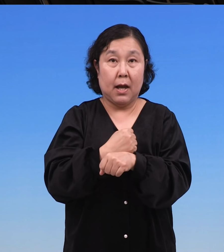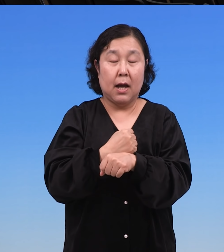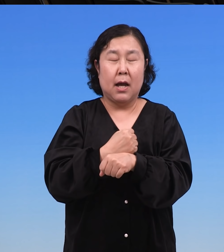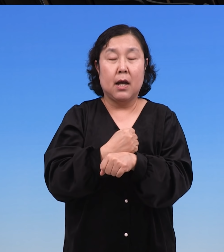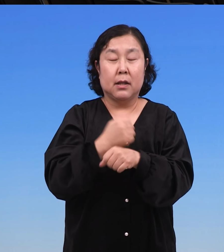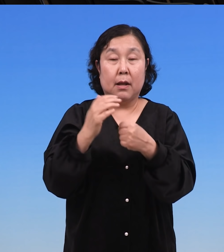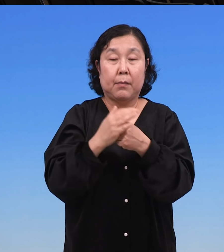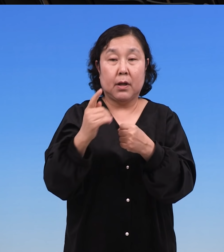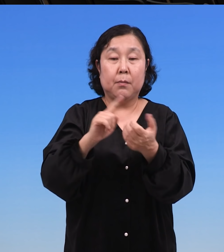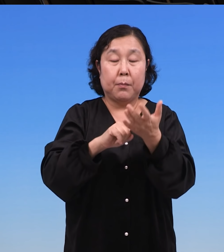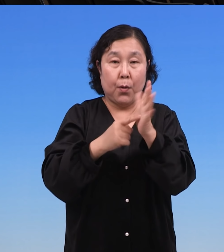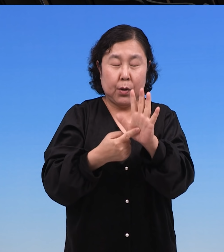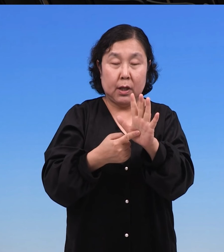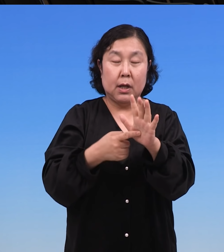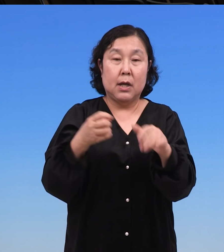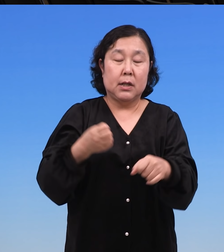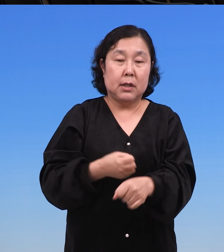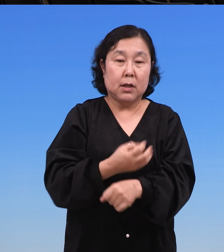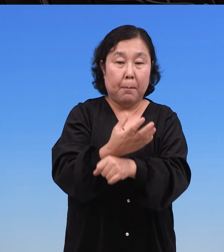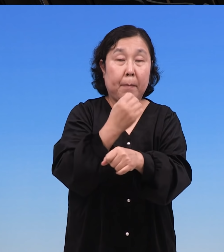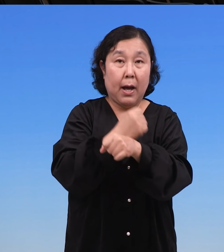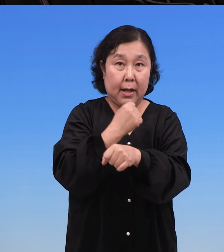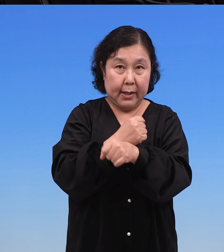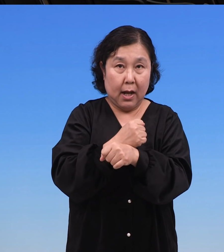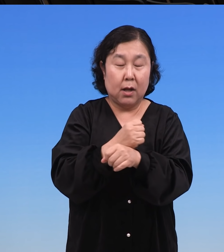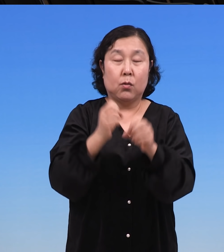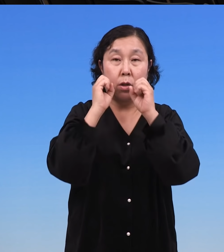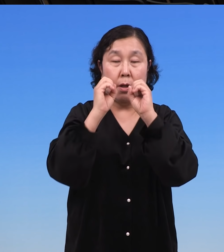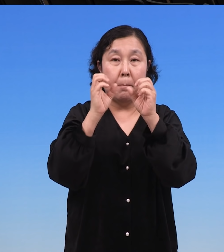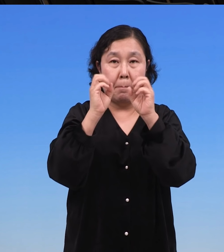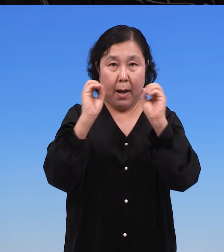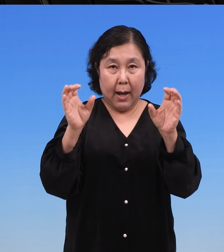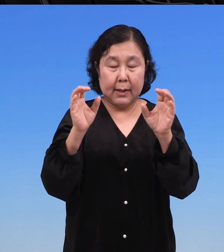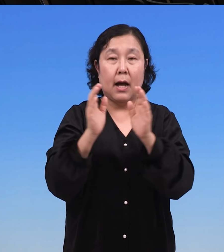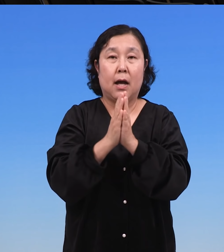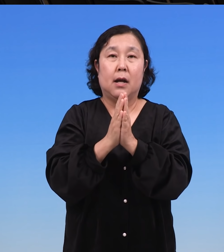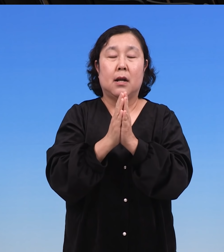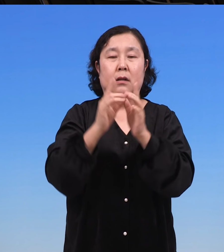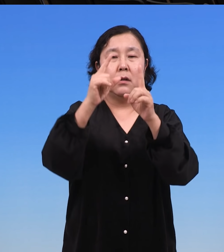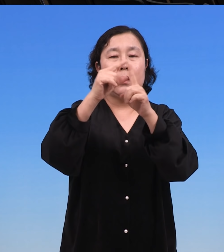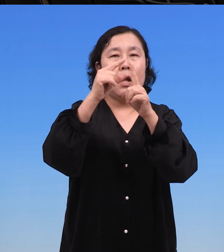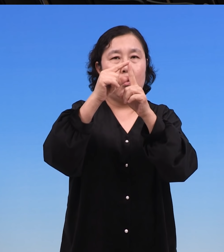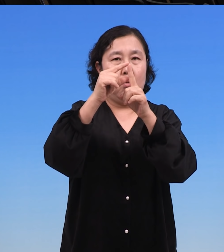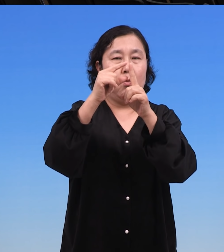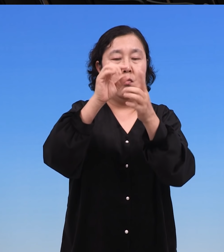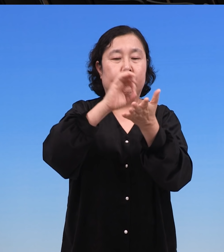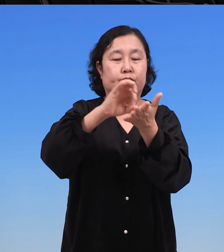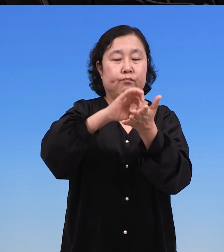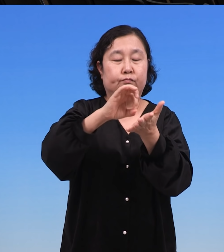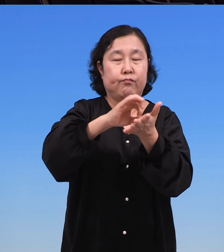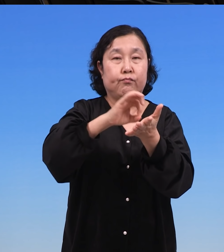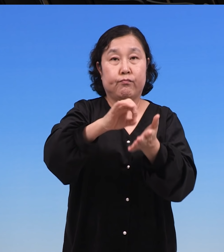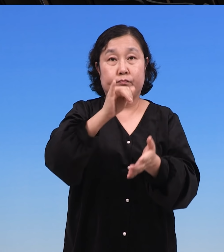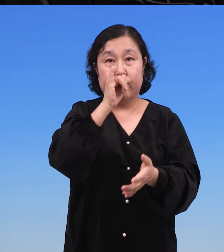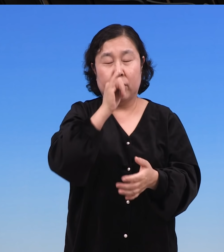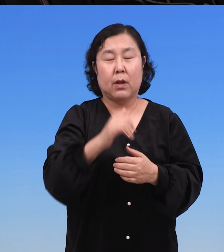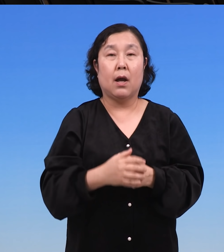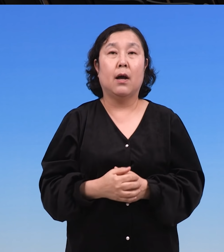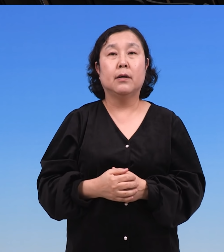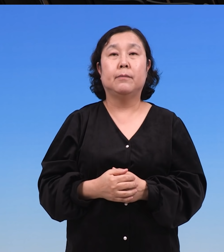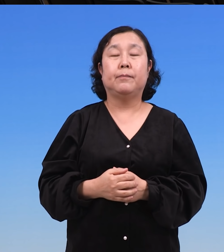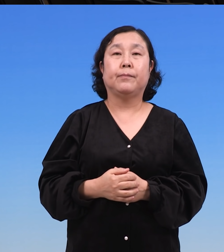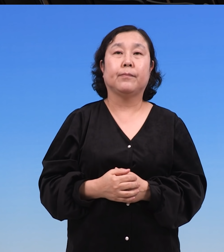표현이 전파하고 또 그가 전파하여 이르되, 이런 표현으로 여기에 지금 기록이 되어